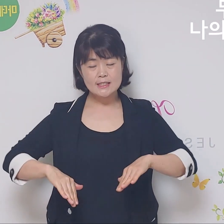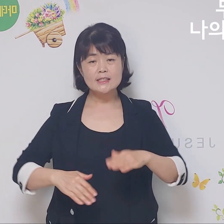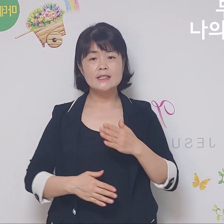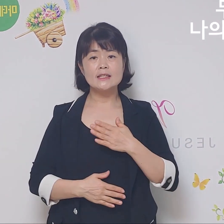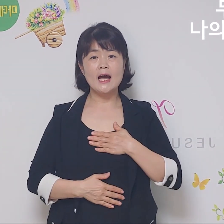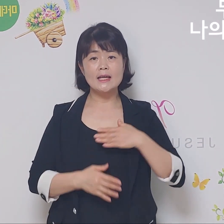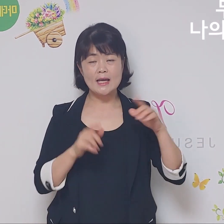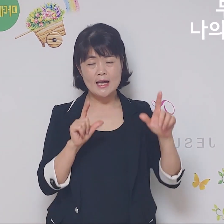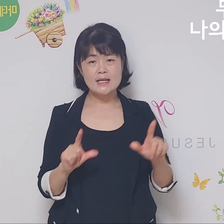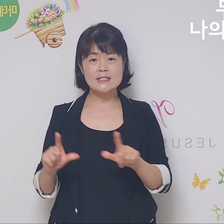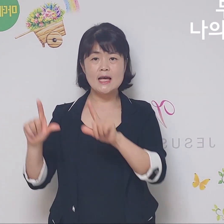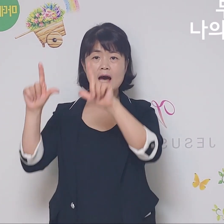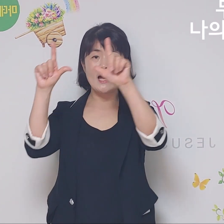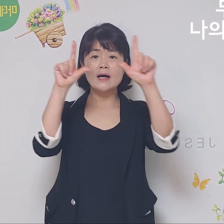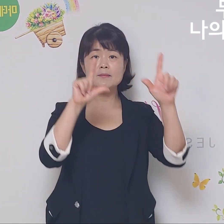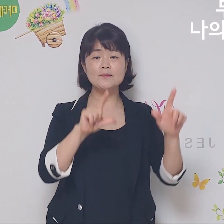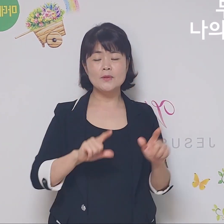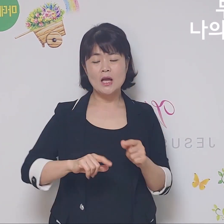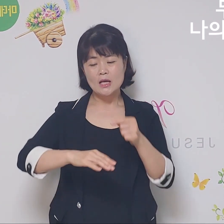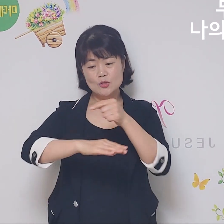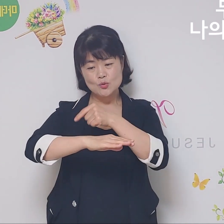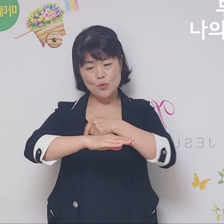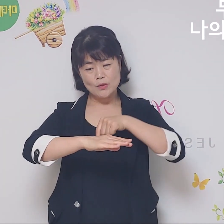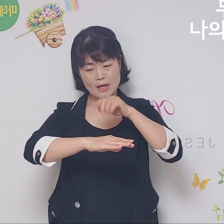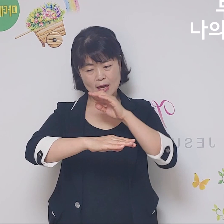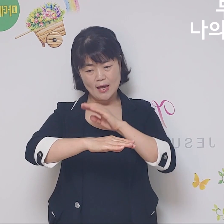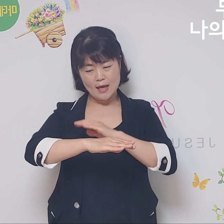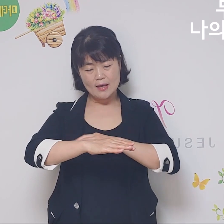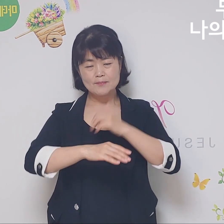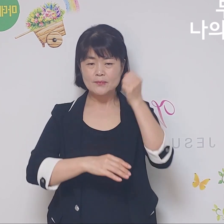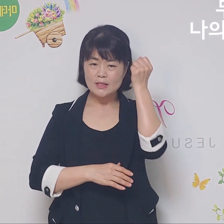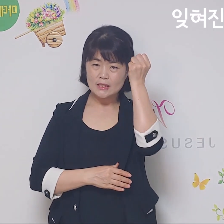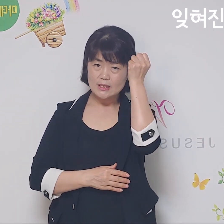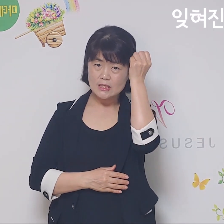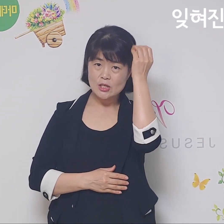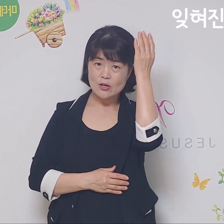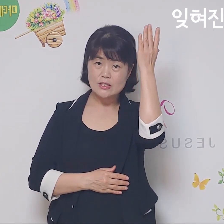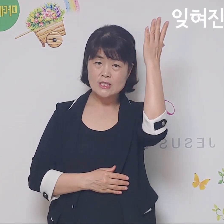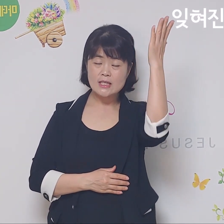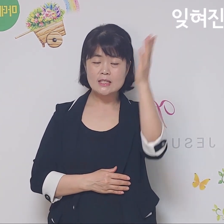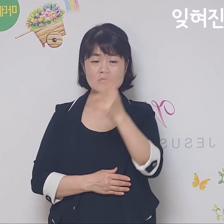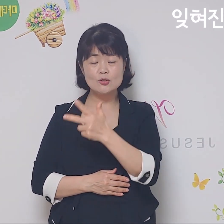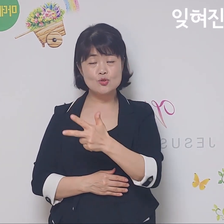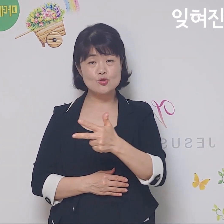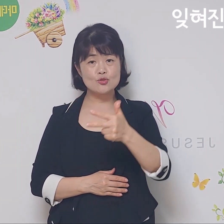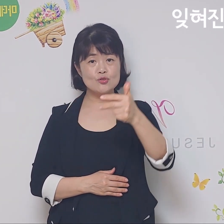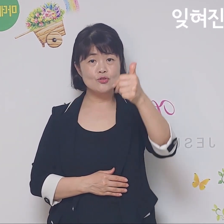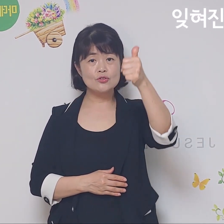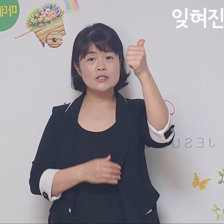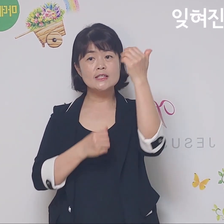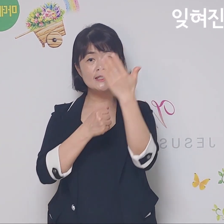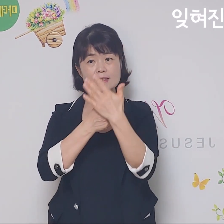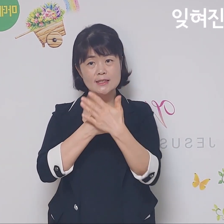무너진 나의 삶 속에 잊혀진 주